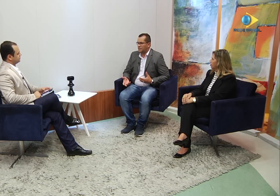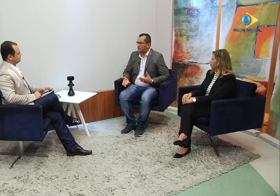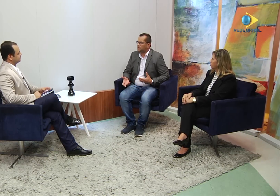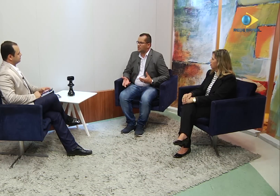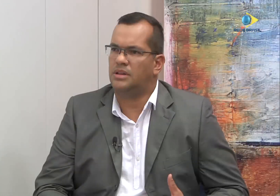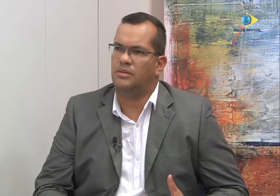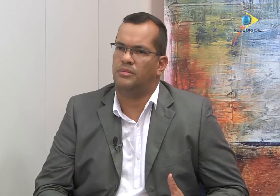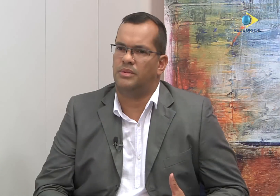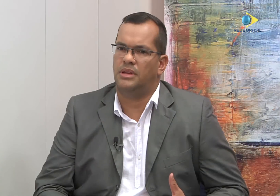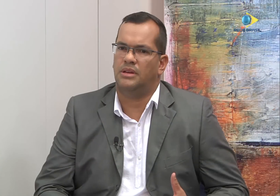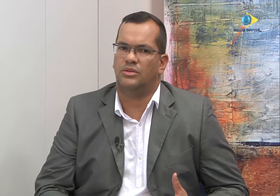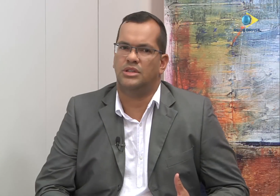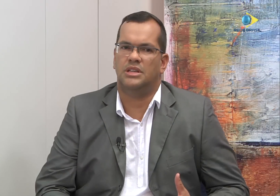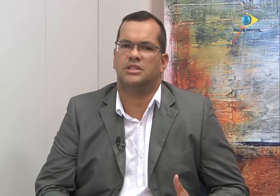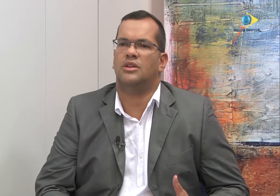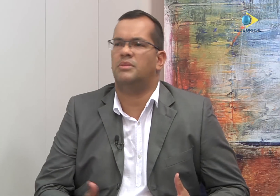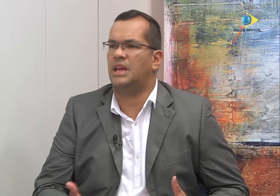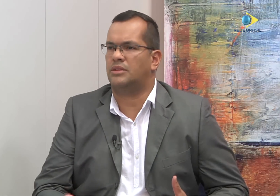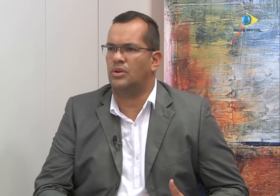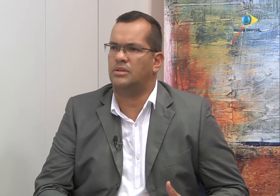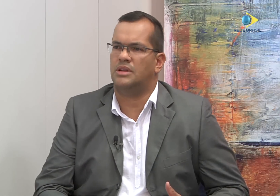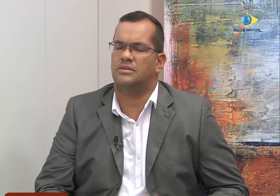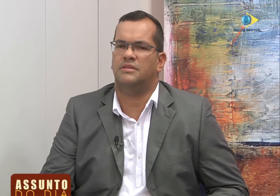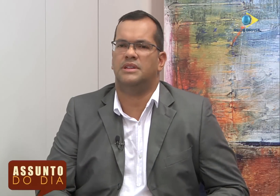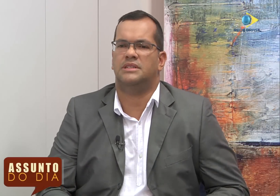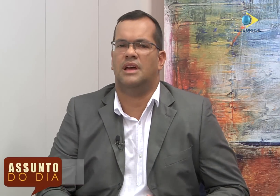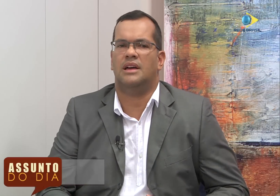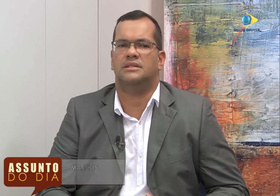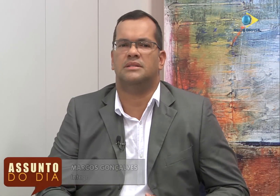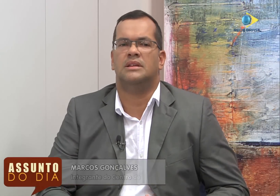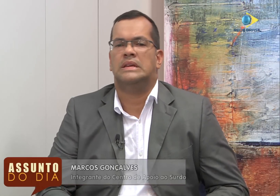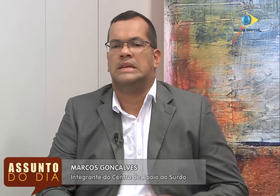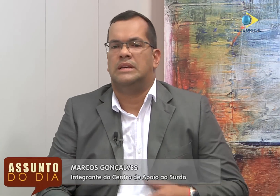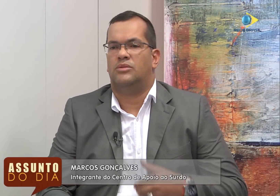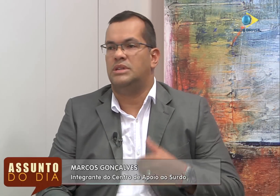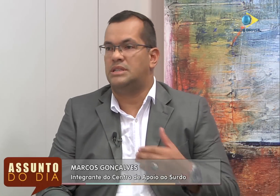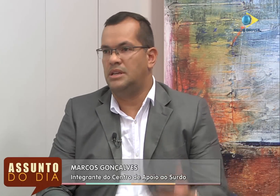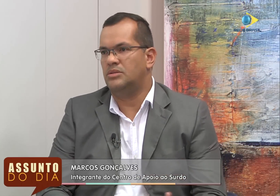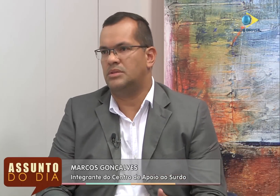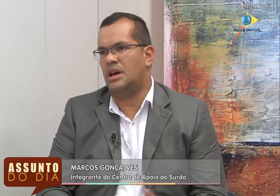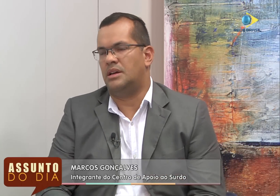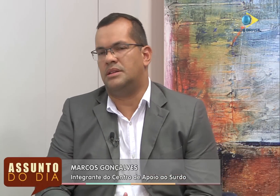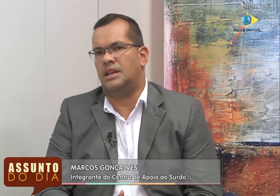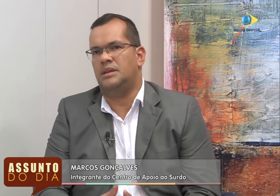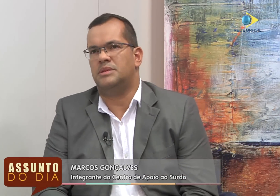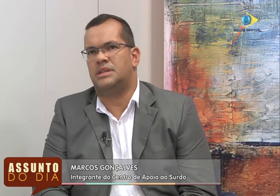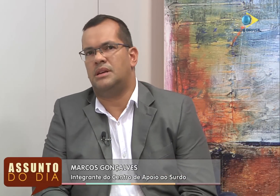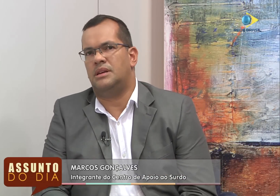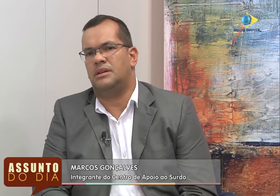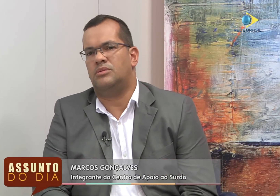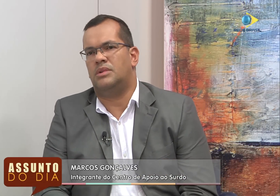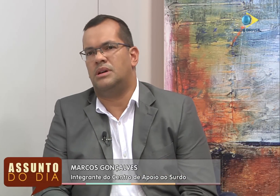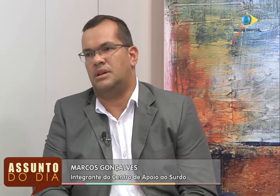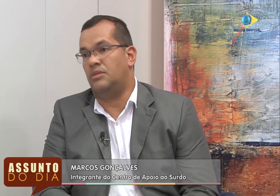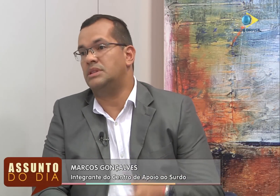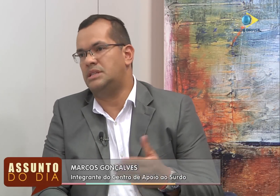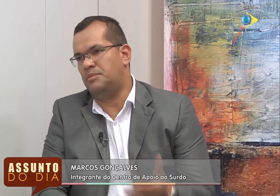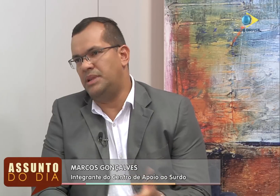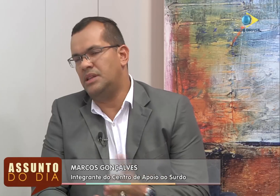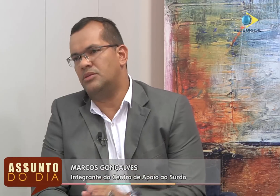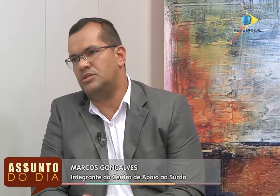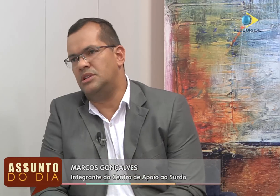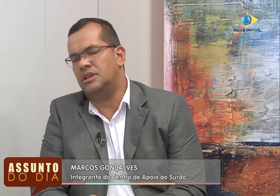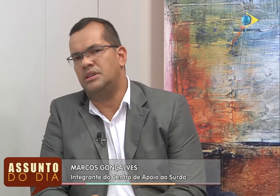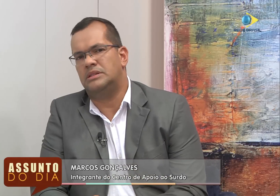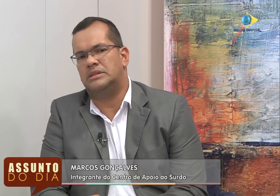relacionamento, que hoje em dia já é obrigatório nas universidades, o ensino da libras é uma